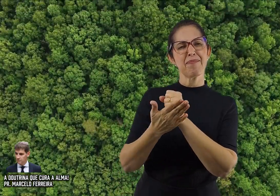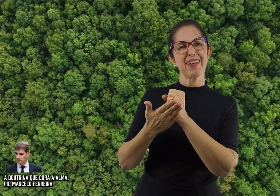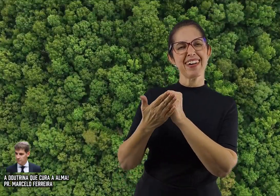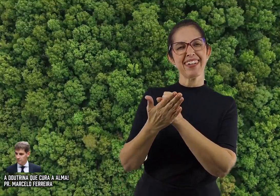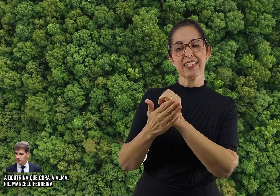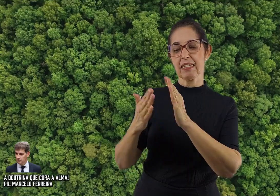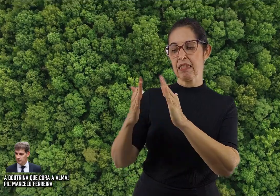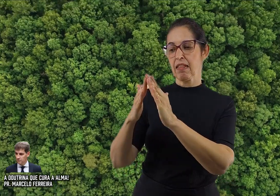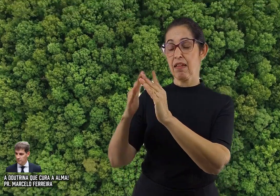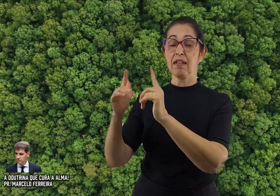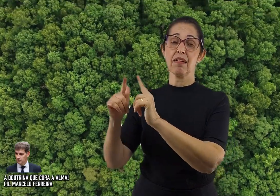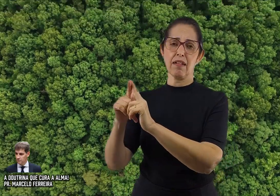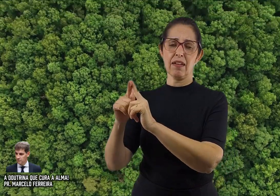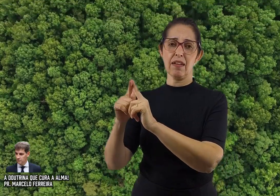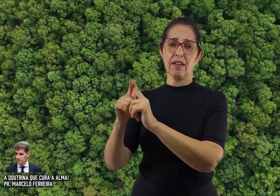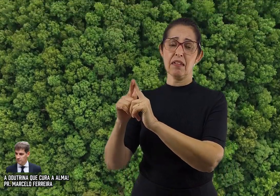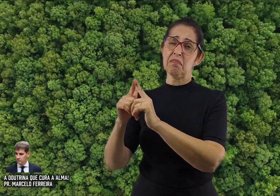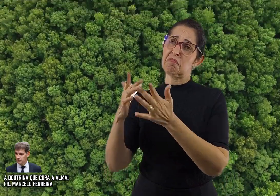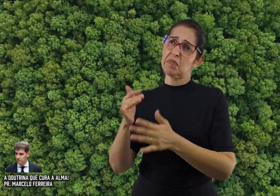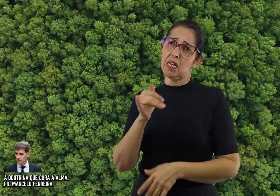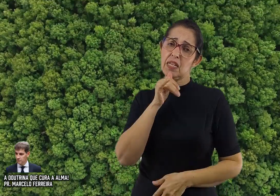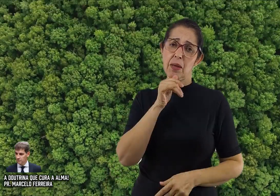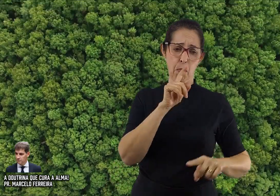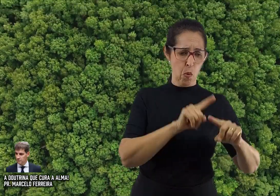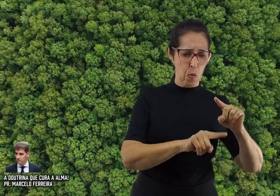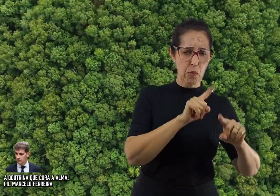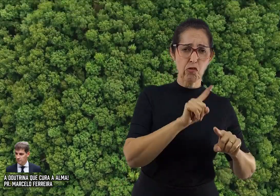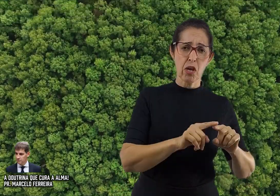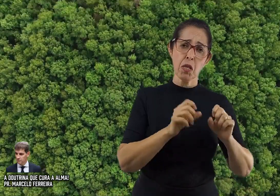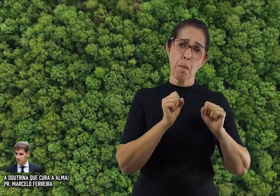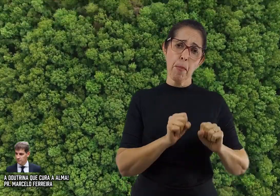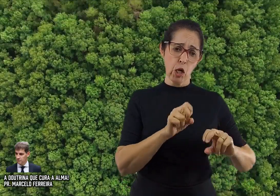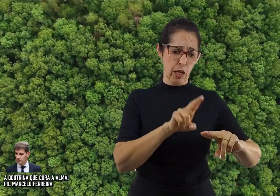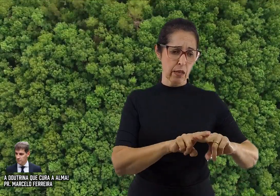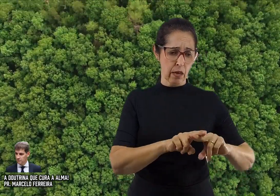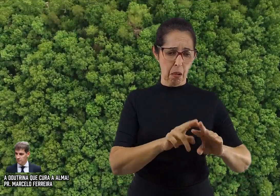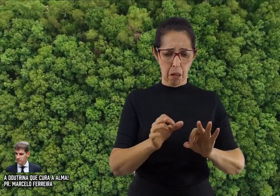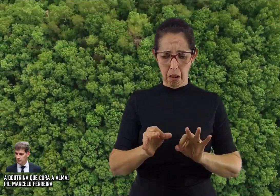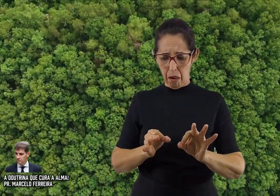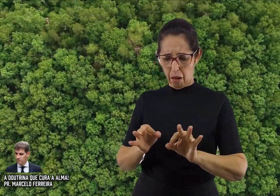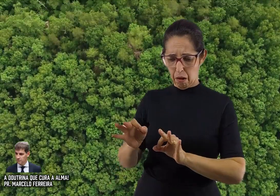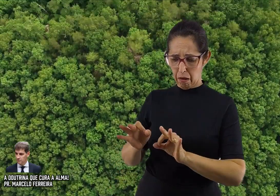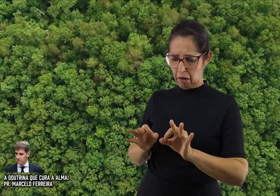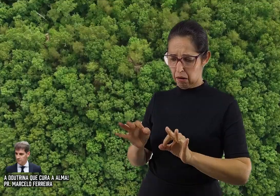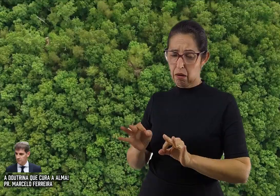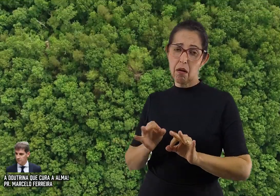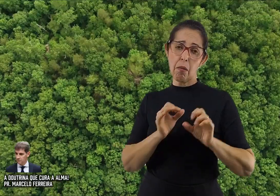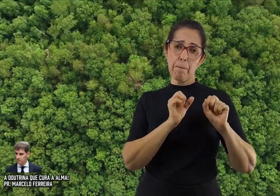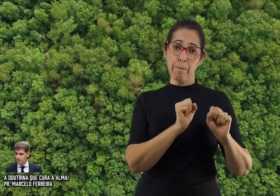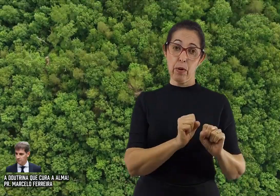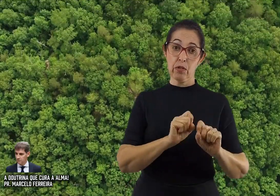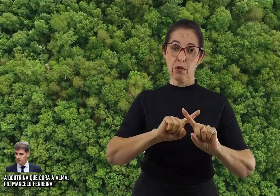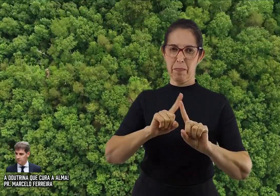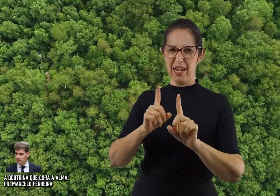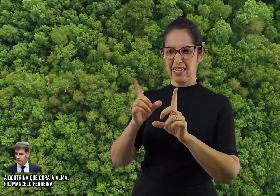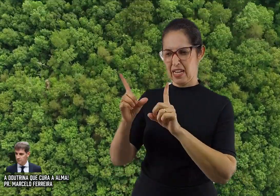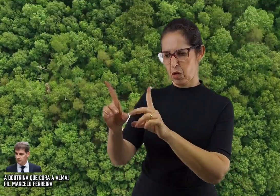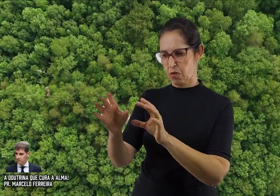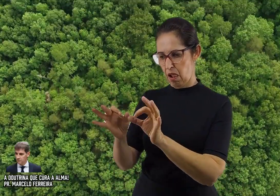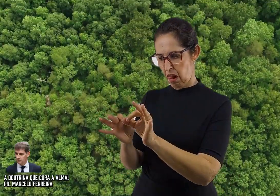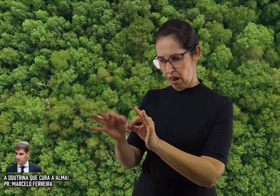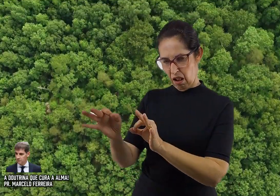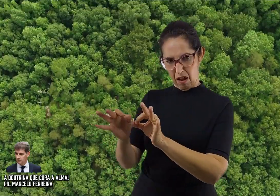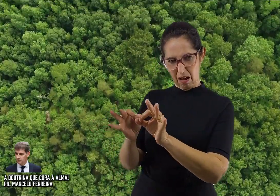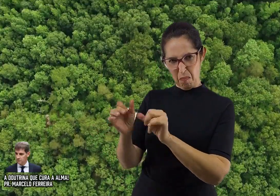pode mudar um móvel, pode mudar uma cadeira aqui, mas você não pode derrubar as doutrinas, você não pode